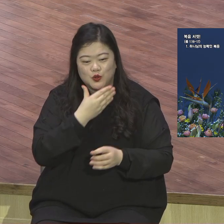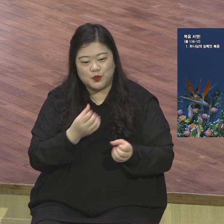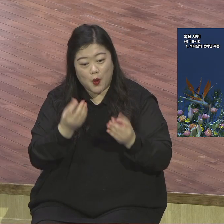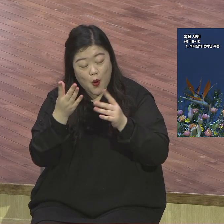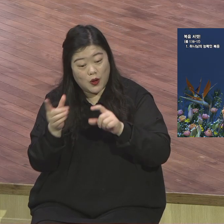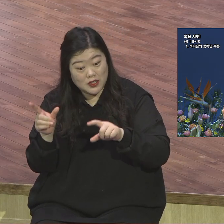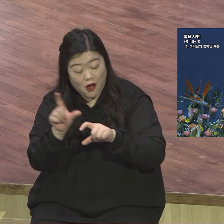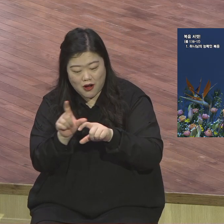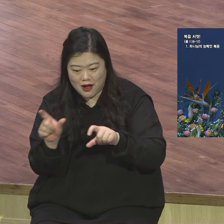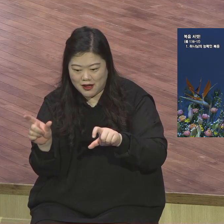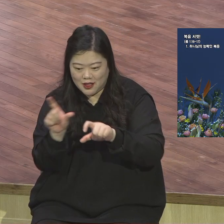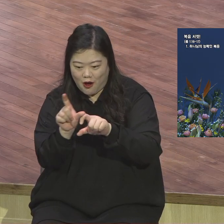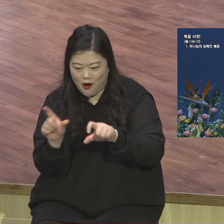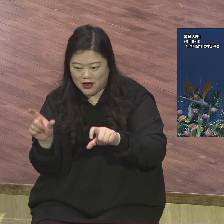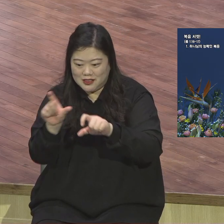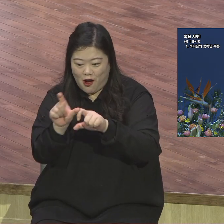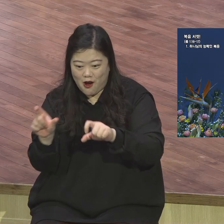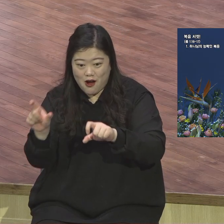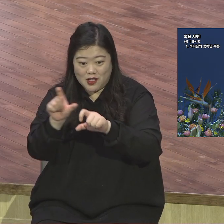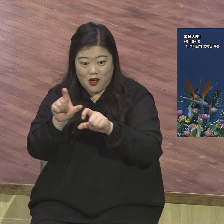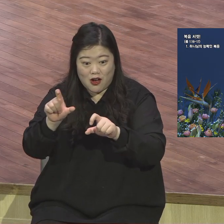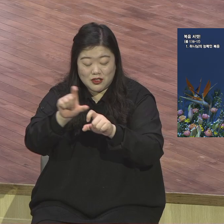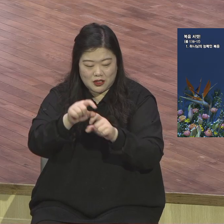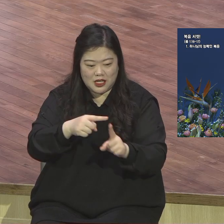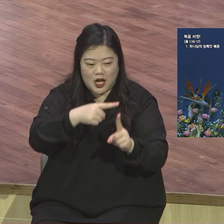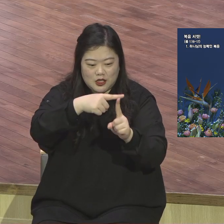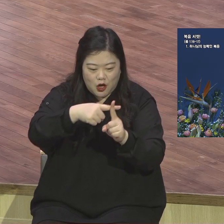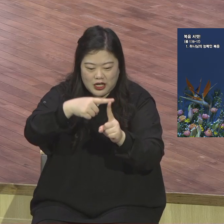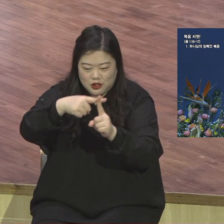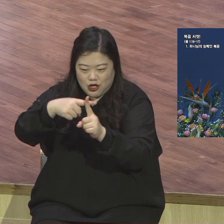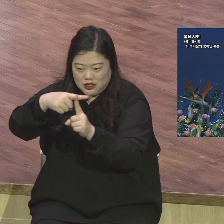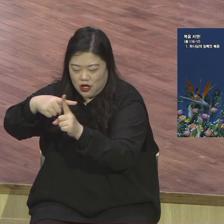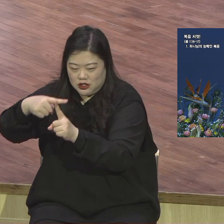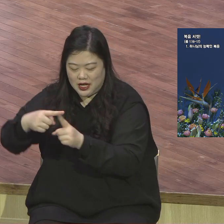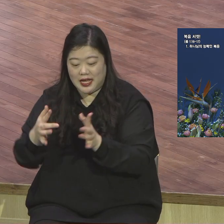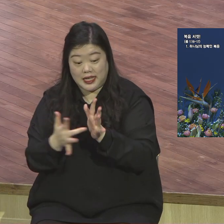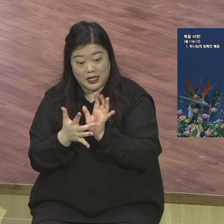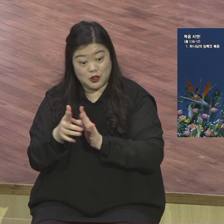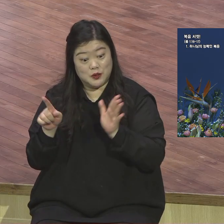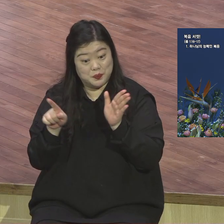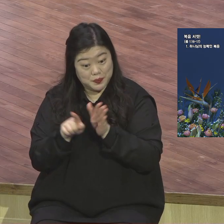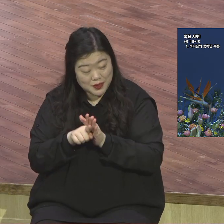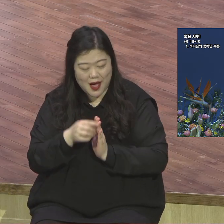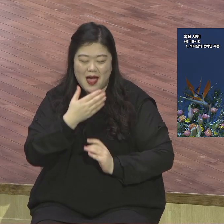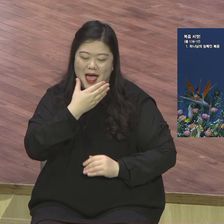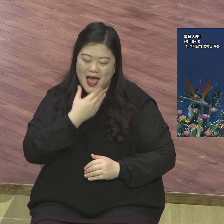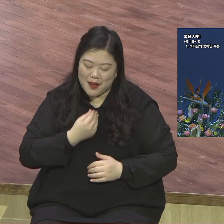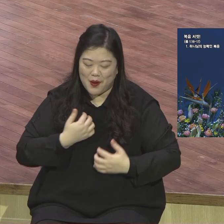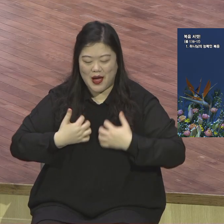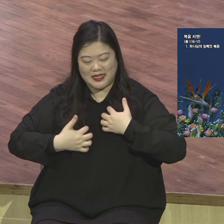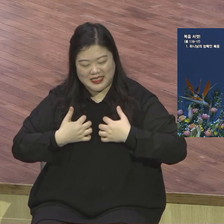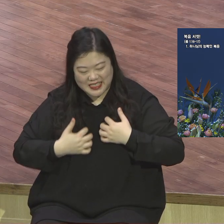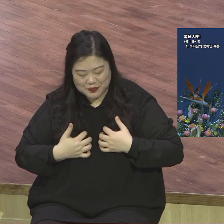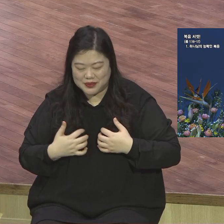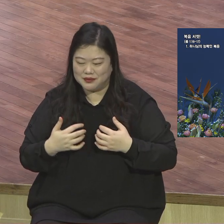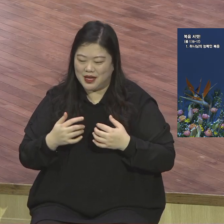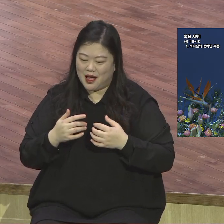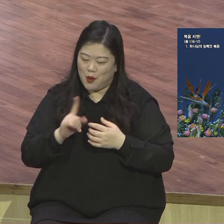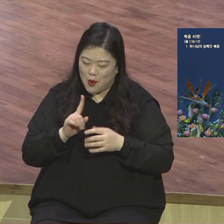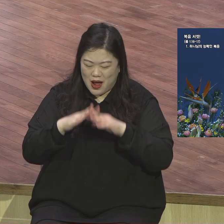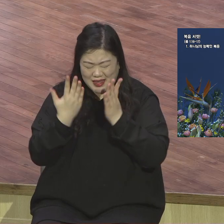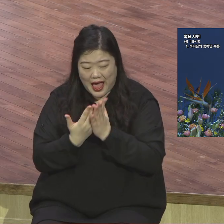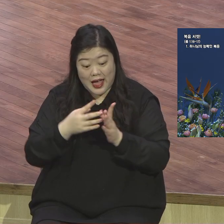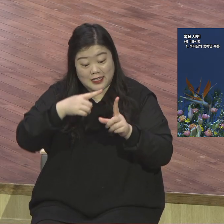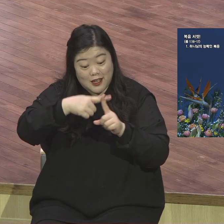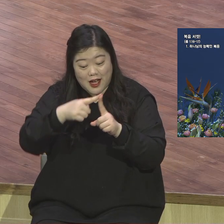축복을 더해주고 십자가를 통하여 예수 믿는 사람들에게 하나님이 더해주신 것,